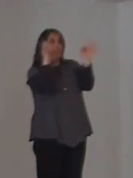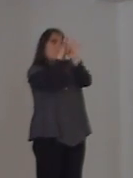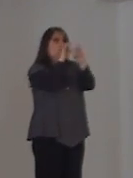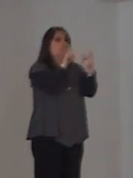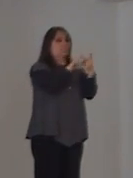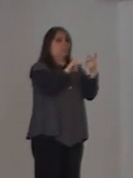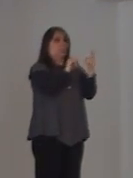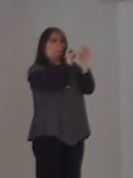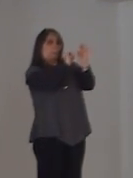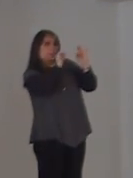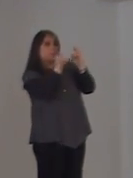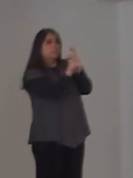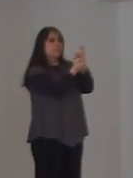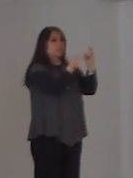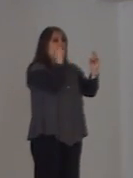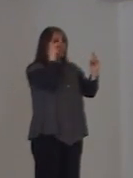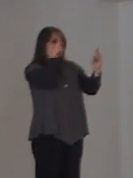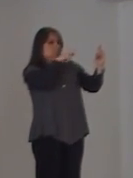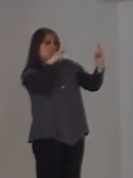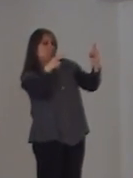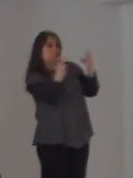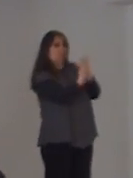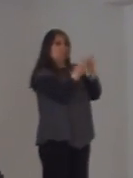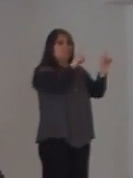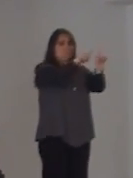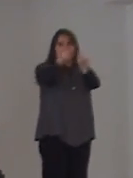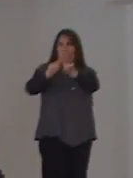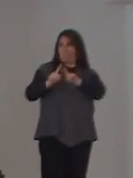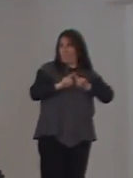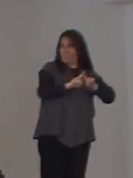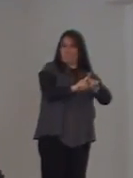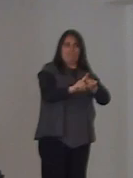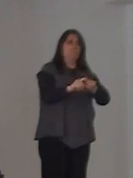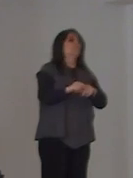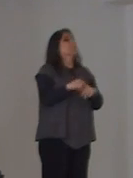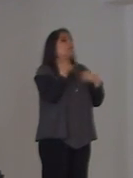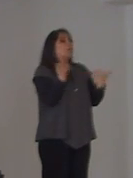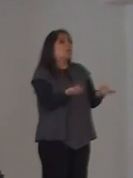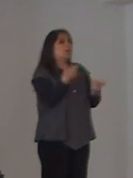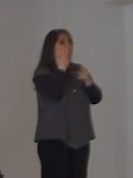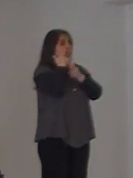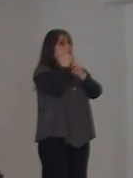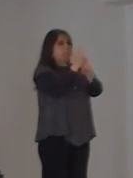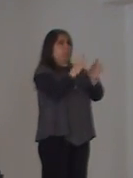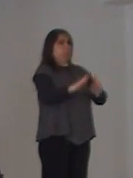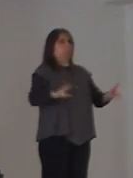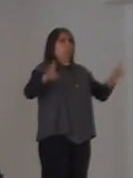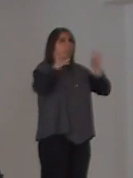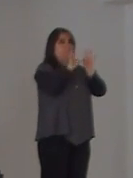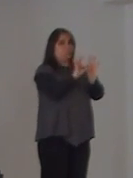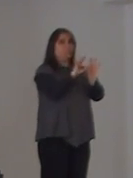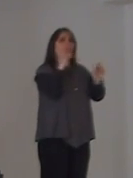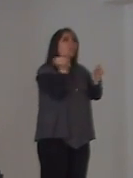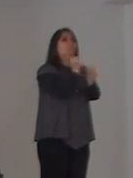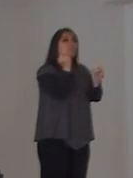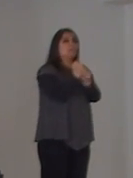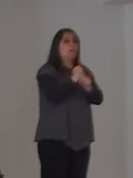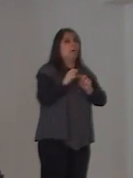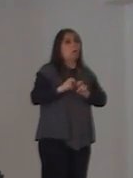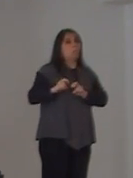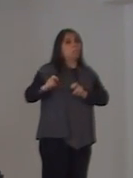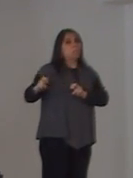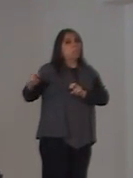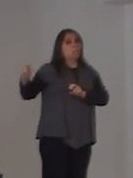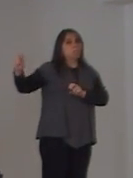perspectivas. Esta es como la oportunidad de lograr resaltar lo que cada uno de nuestros